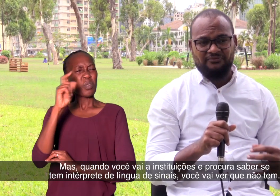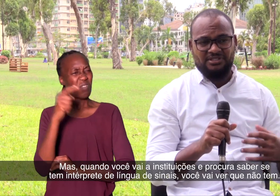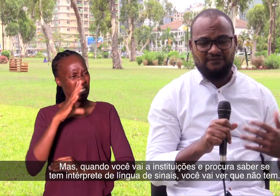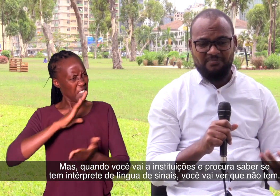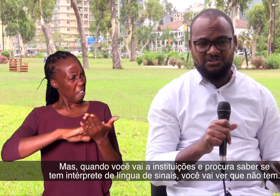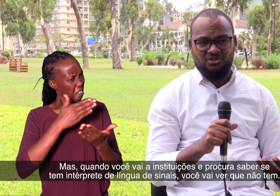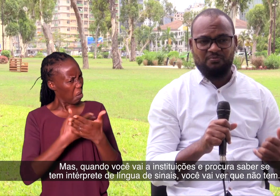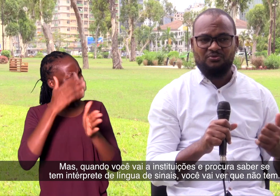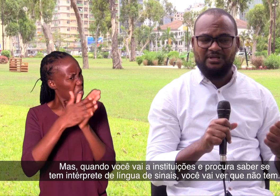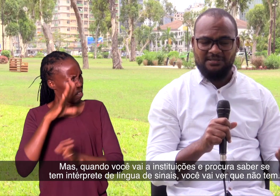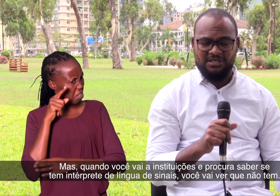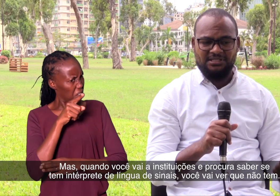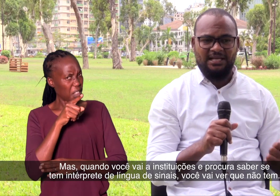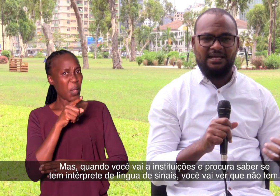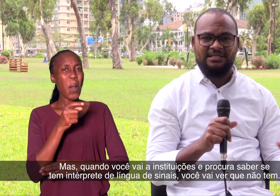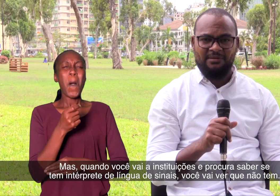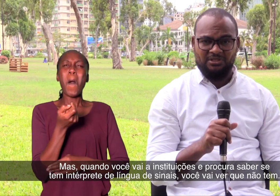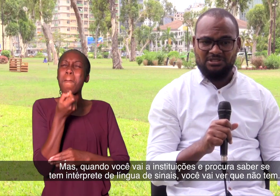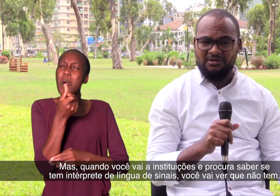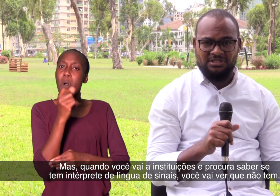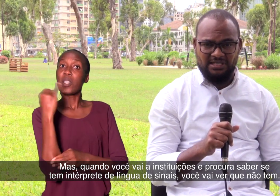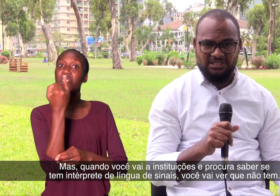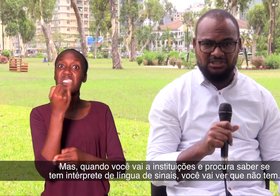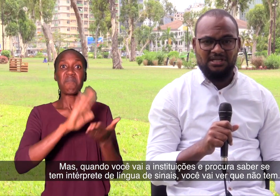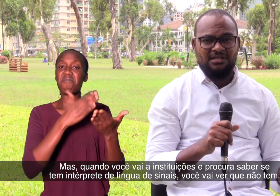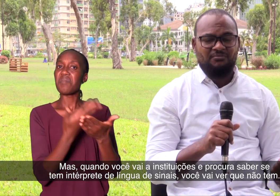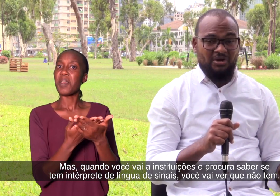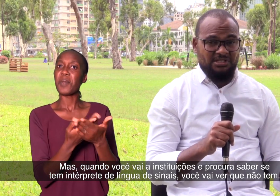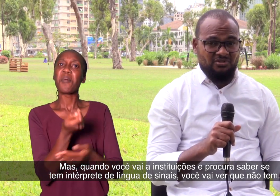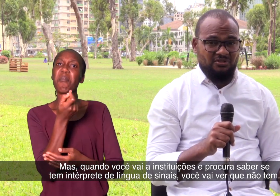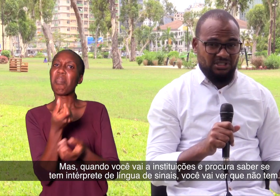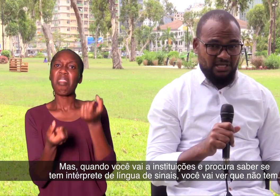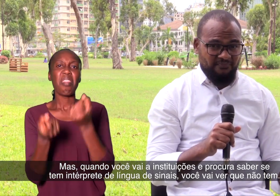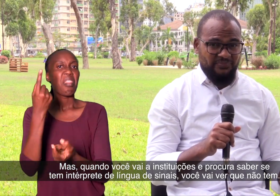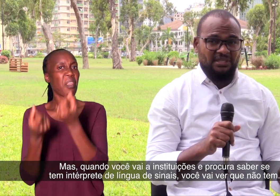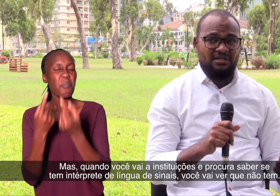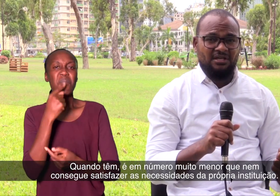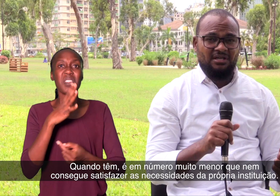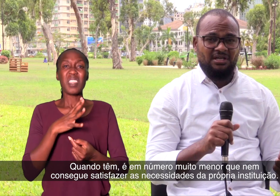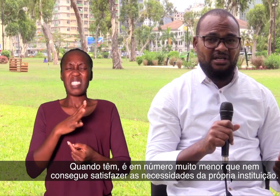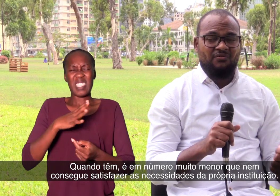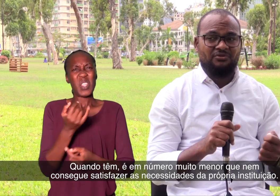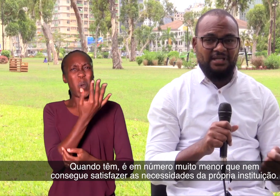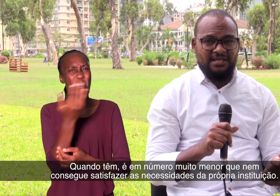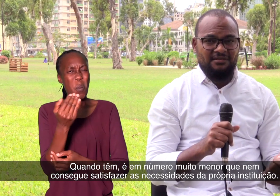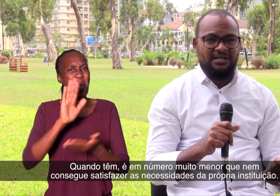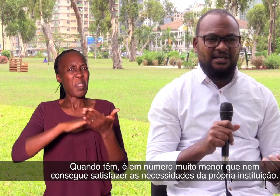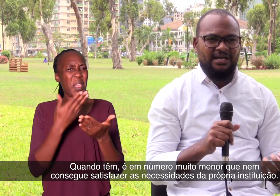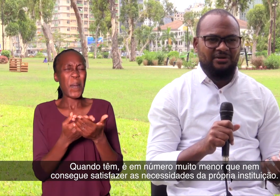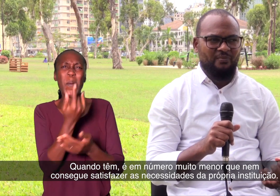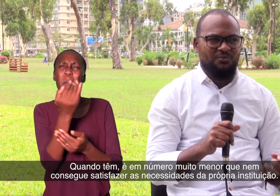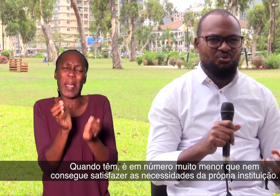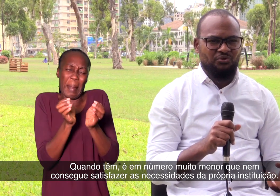rodas. Mas, quando você vai para as instituições, procura saber se tem lá intérpretes de língua de sinais. Poucas instituições têm. E, quando tem,